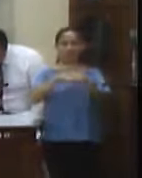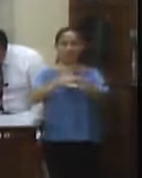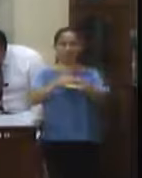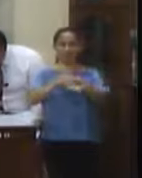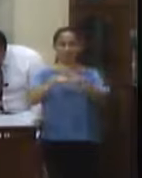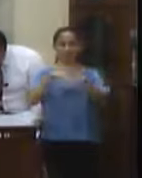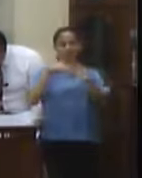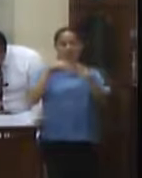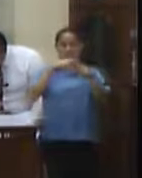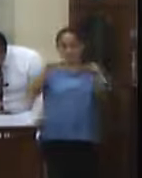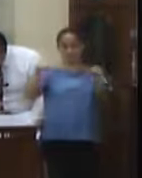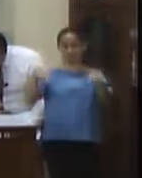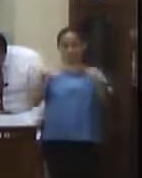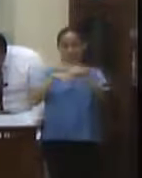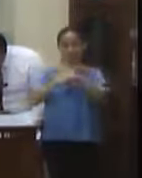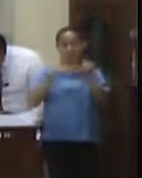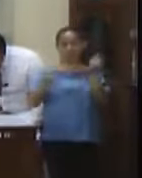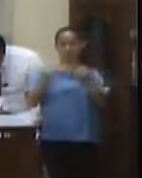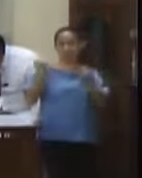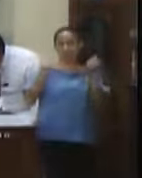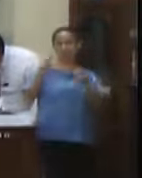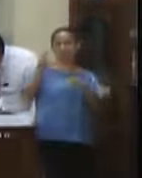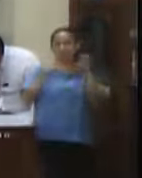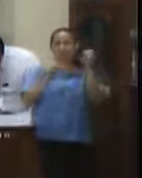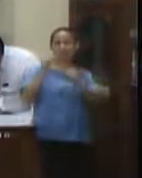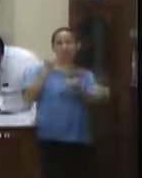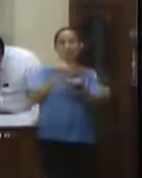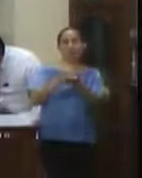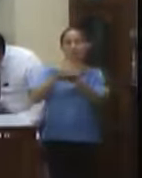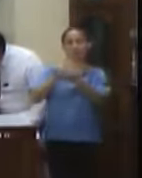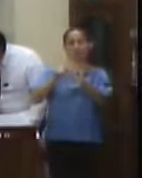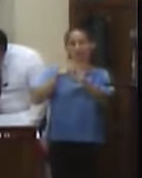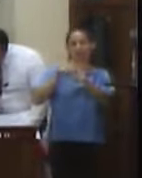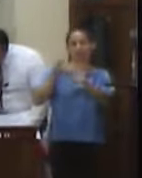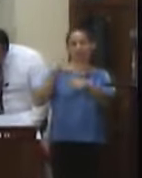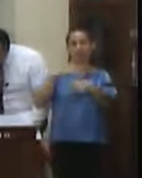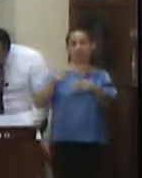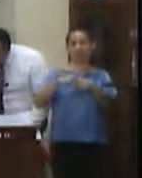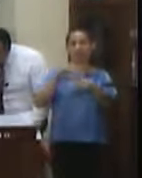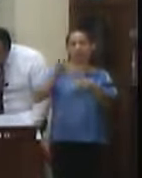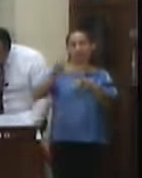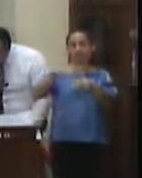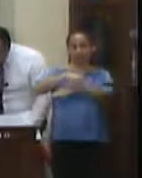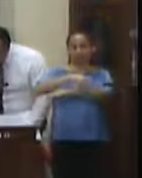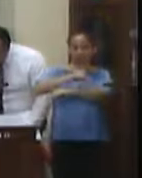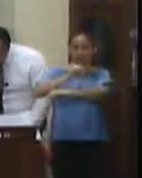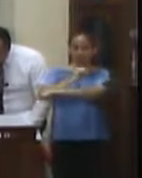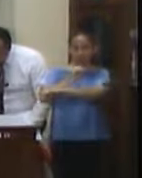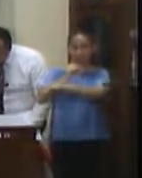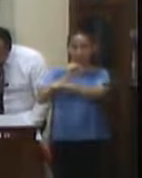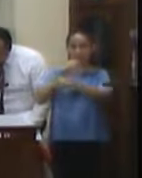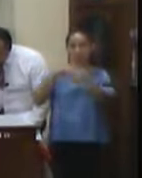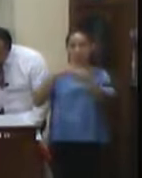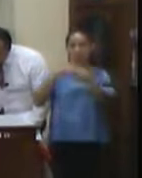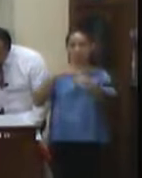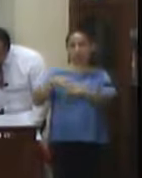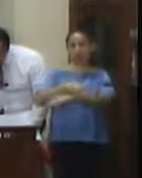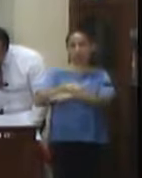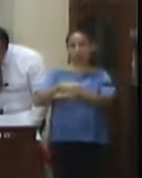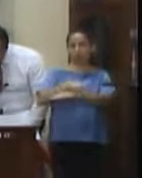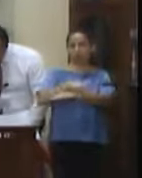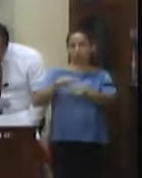venda de veículos recolhidos, removidos, apreendidos, retirados de circulação das vias